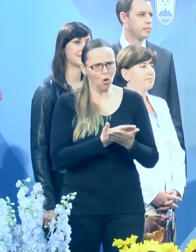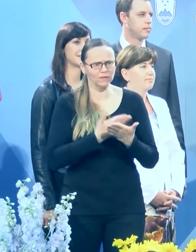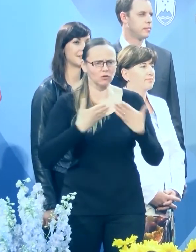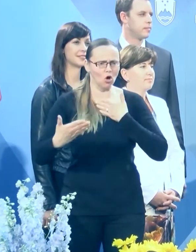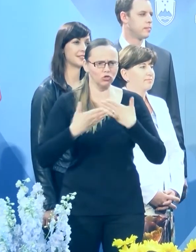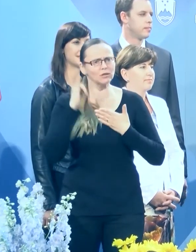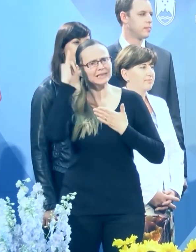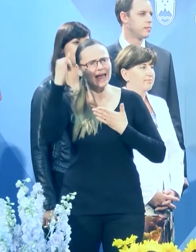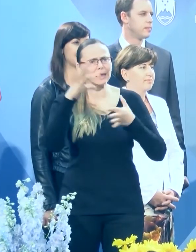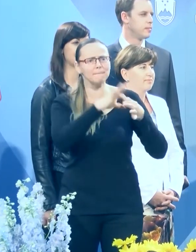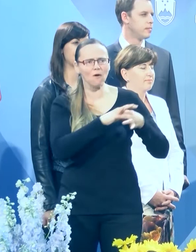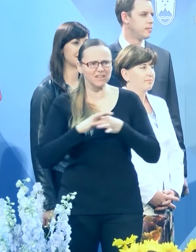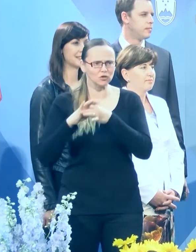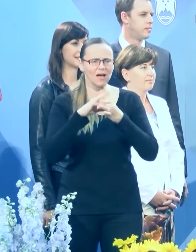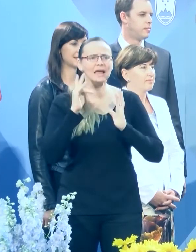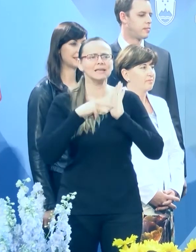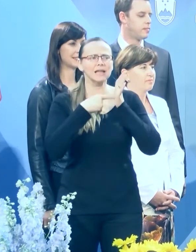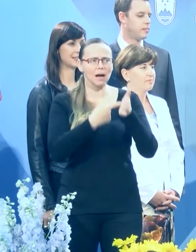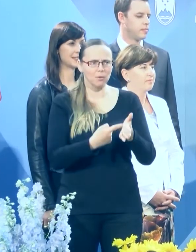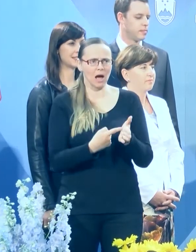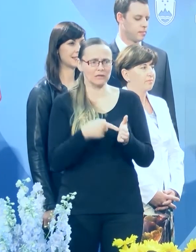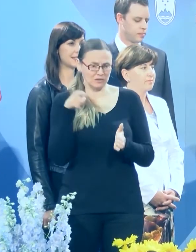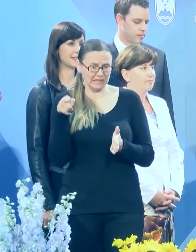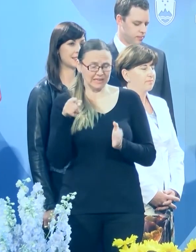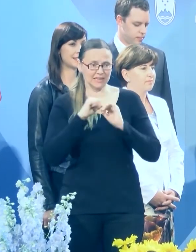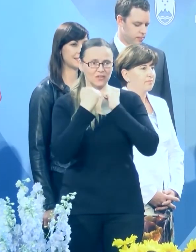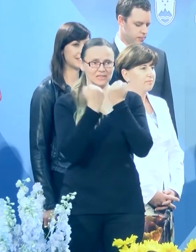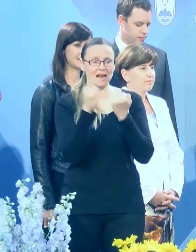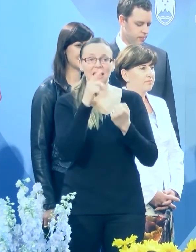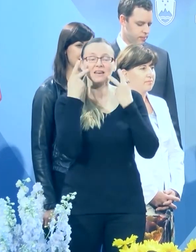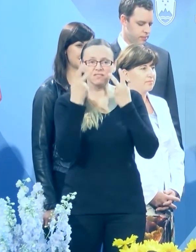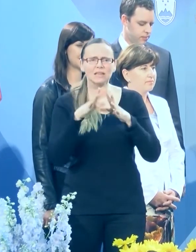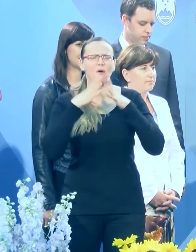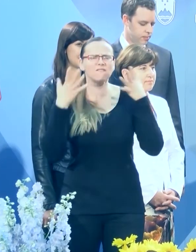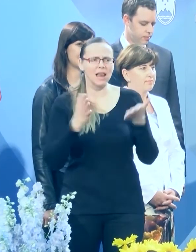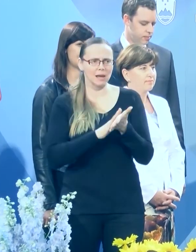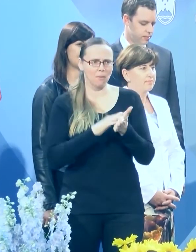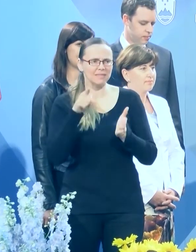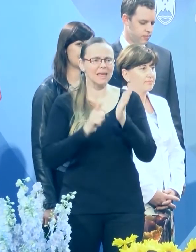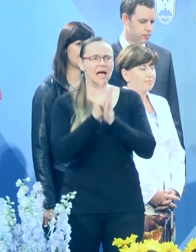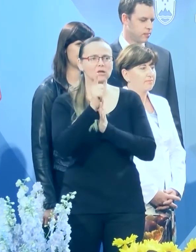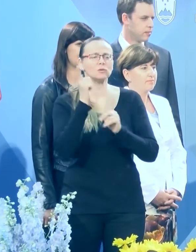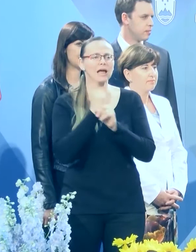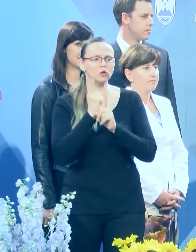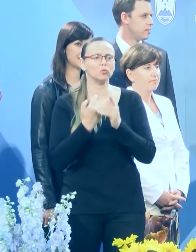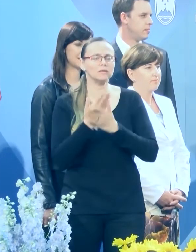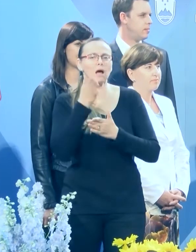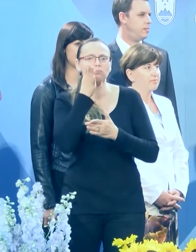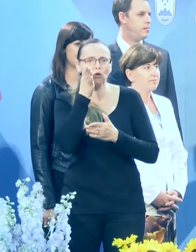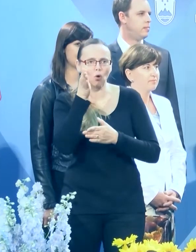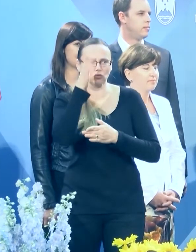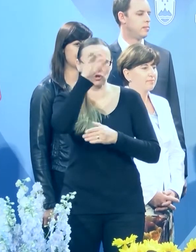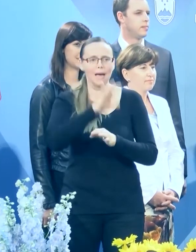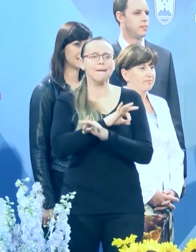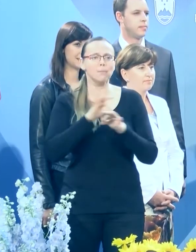povezovanja, ki ste ga pokazali ti dve stranki in vidimo velik pomen tega rezultata tudi za bodoče